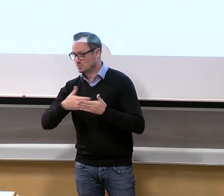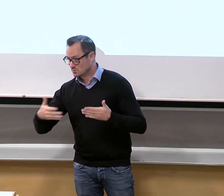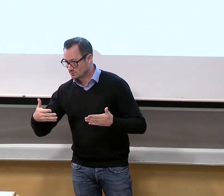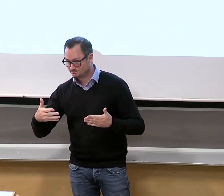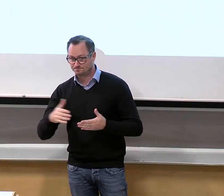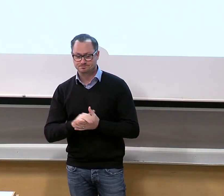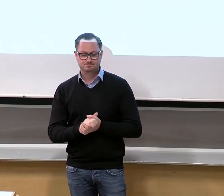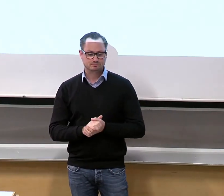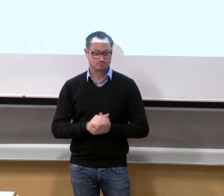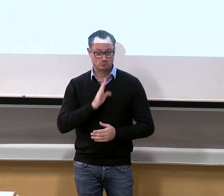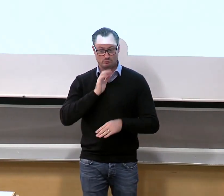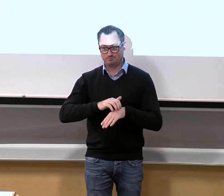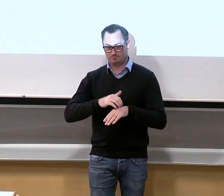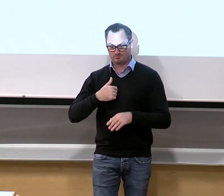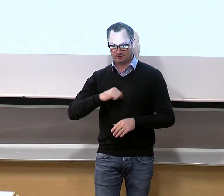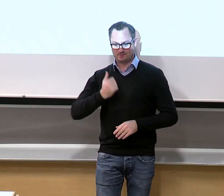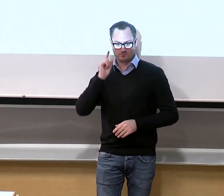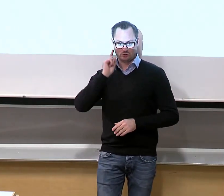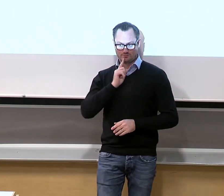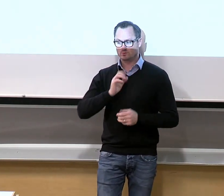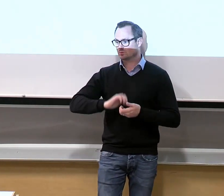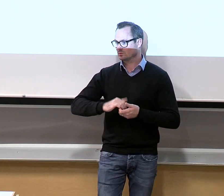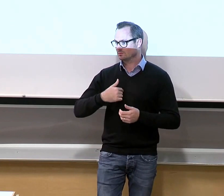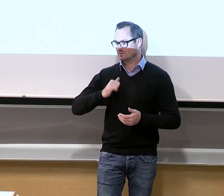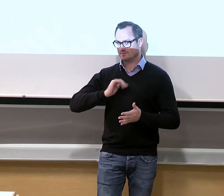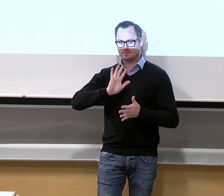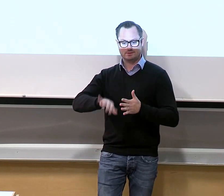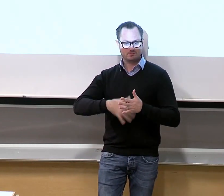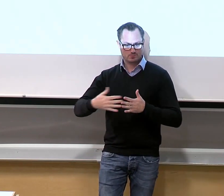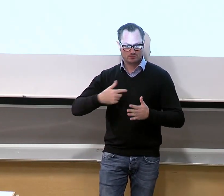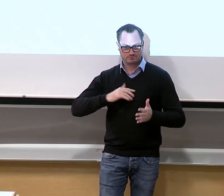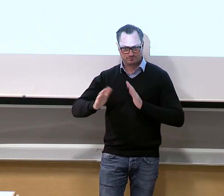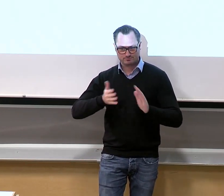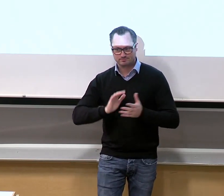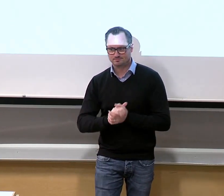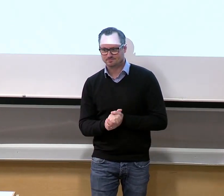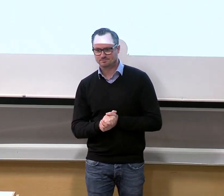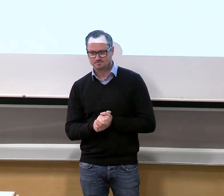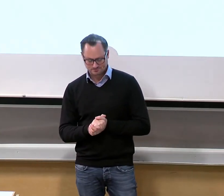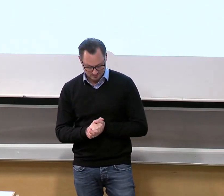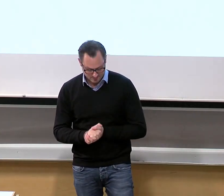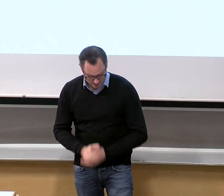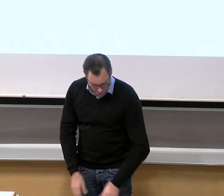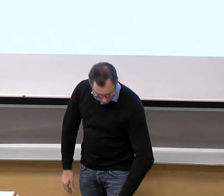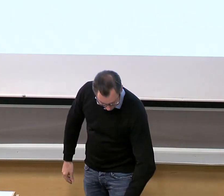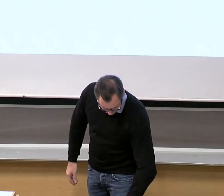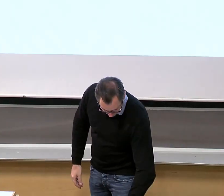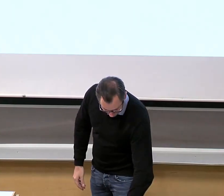lär sig språk. Och jag vill också tala om att jag själv är döv och använder mig av teckenspråk.